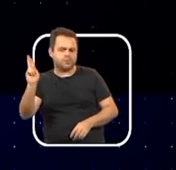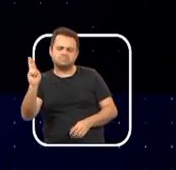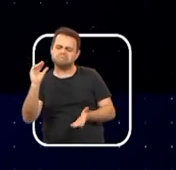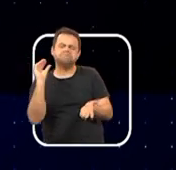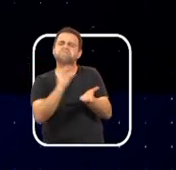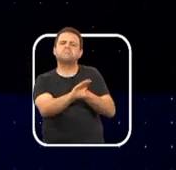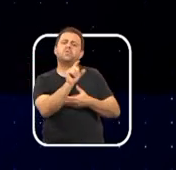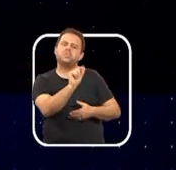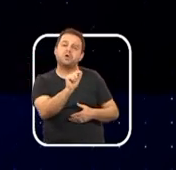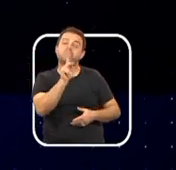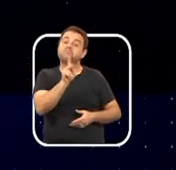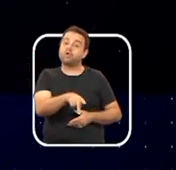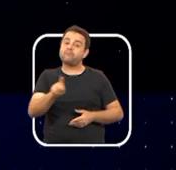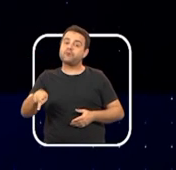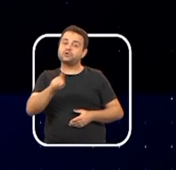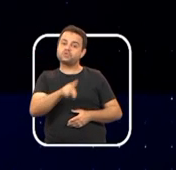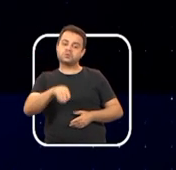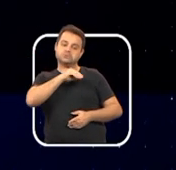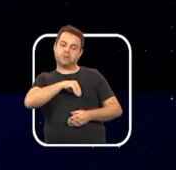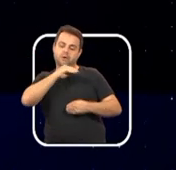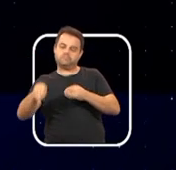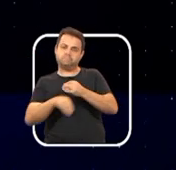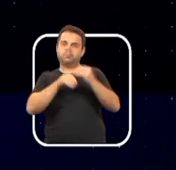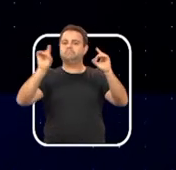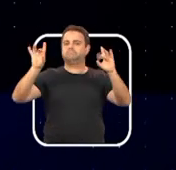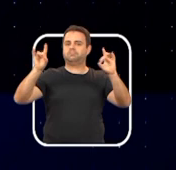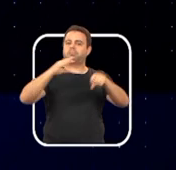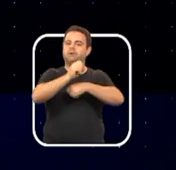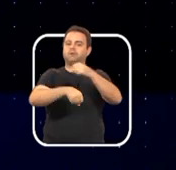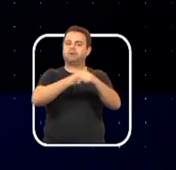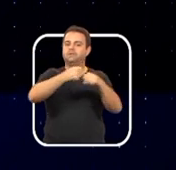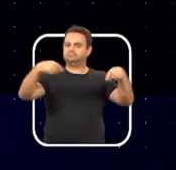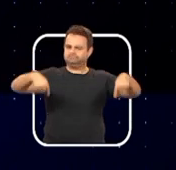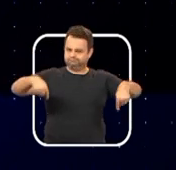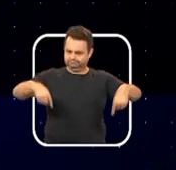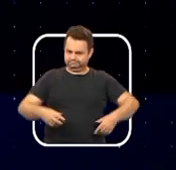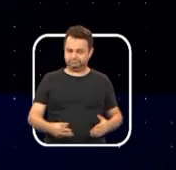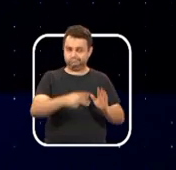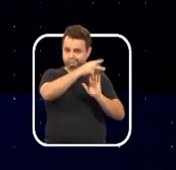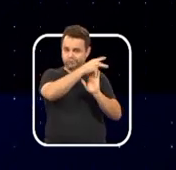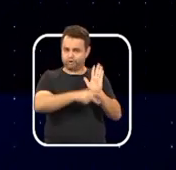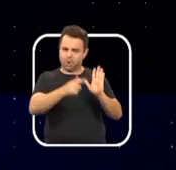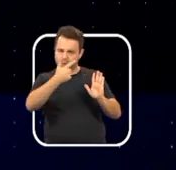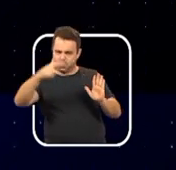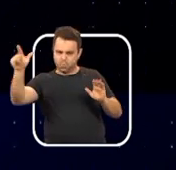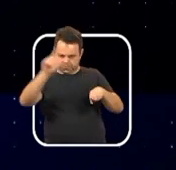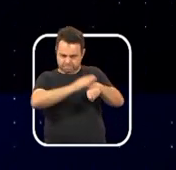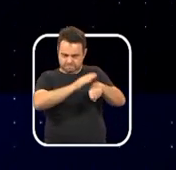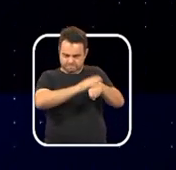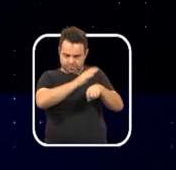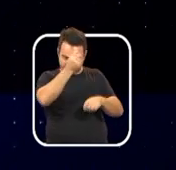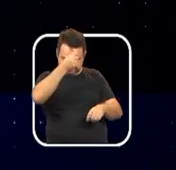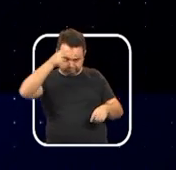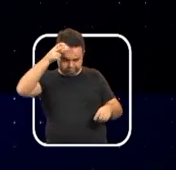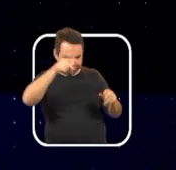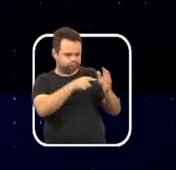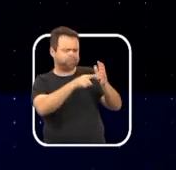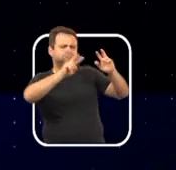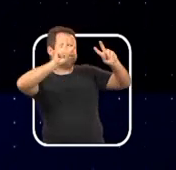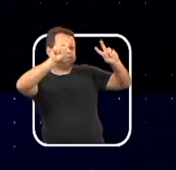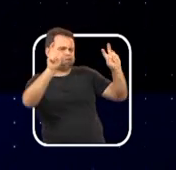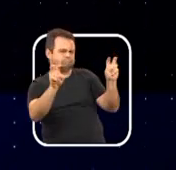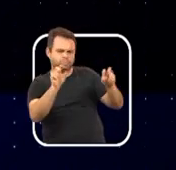para 2024. Também em primeira discussão do Executivo, foi aprovado o projeto que